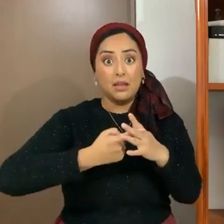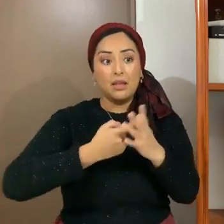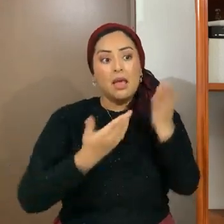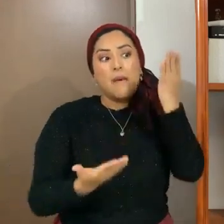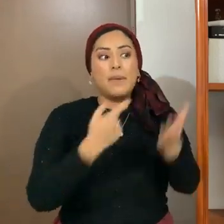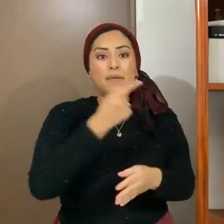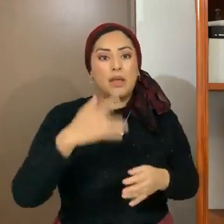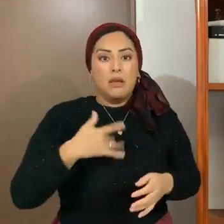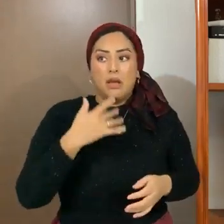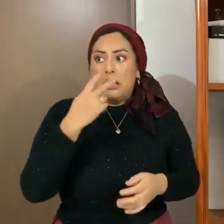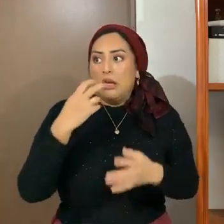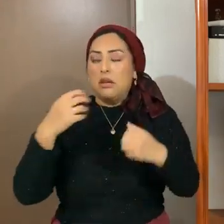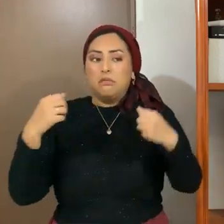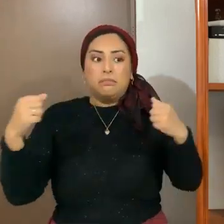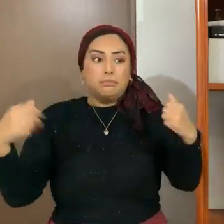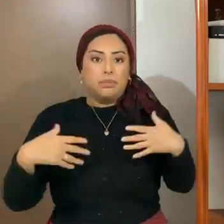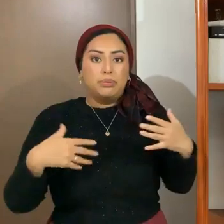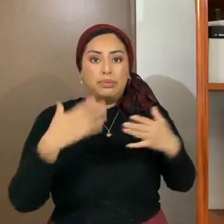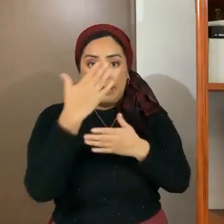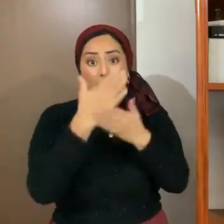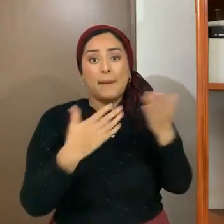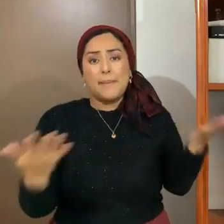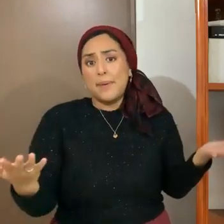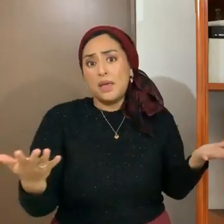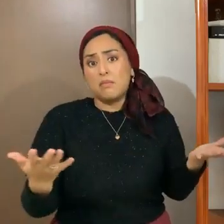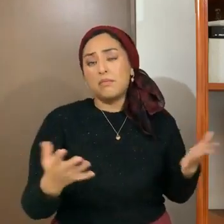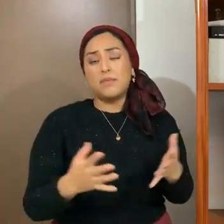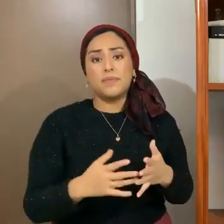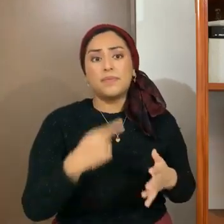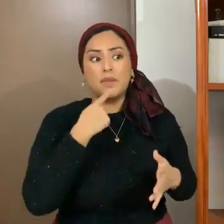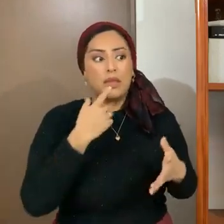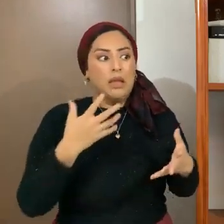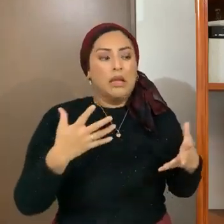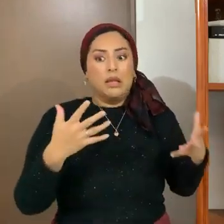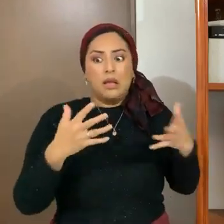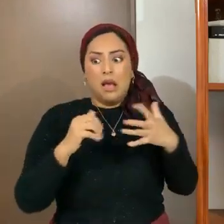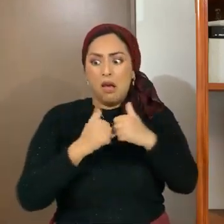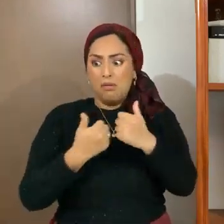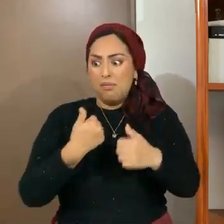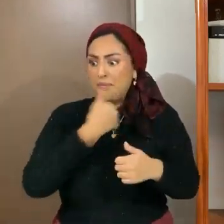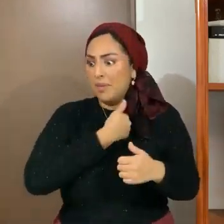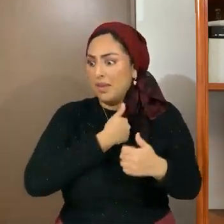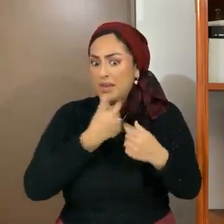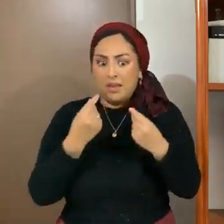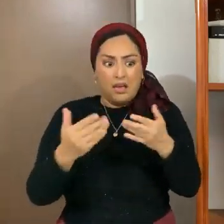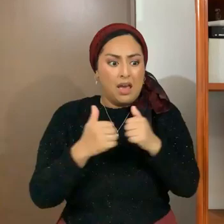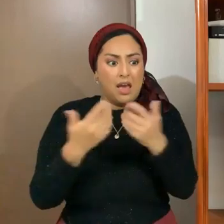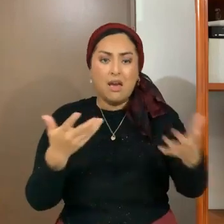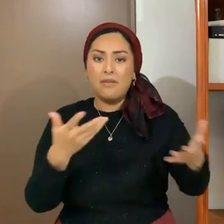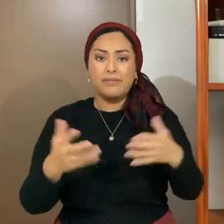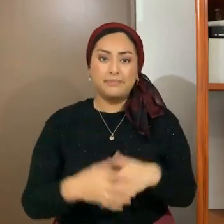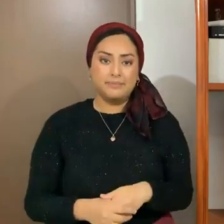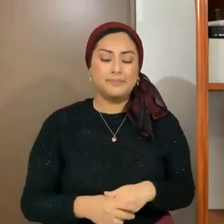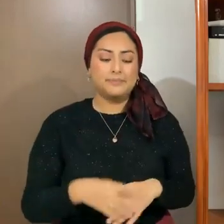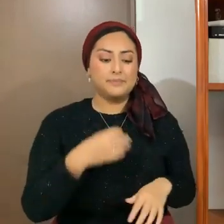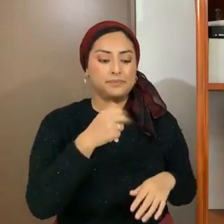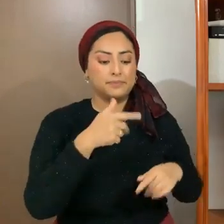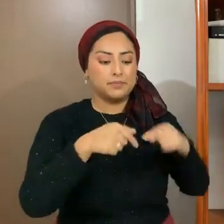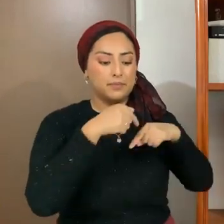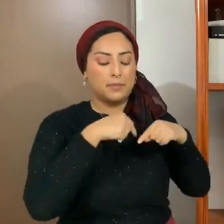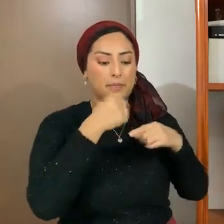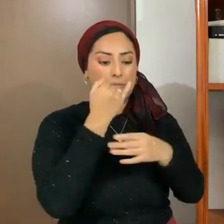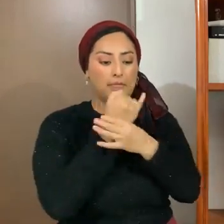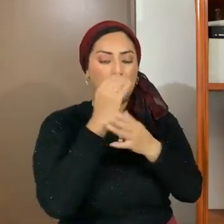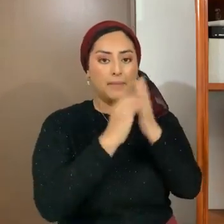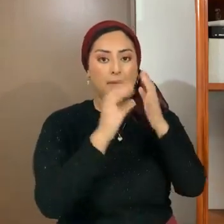pues dudaron, tuvieron cierto temor, no miedo, temor, decir, bueno, pero ¿cómo lo voy a hacer? Y entonces regresemos a Jeremías